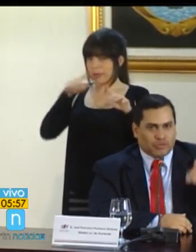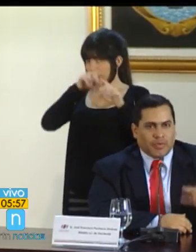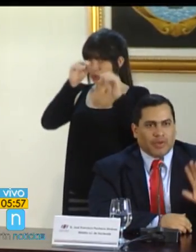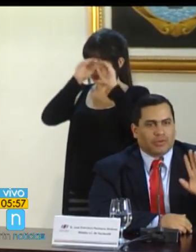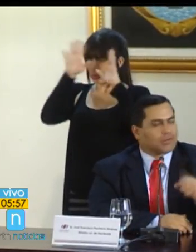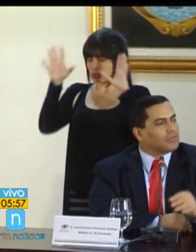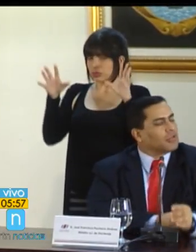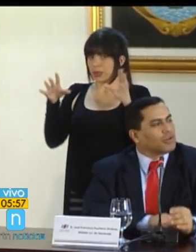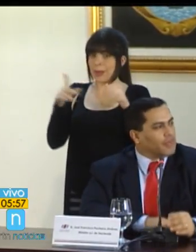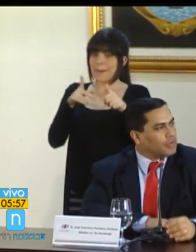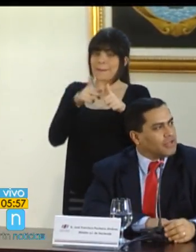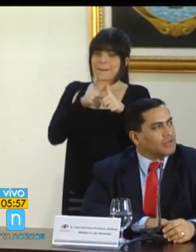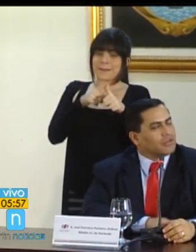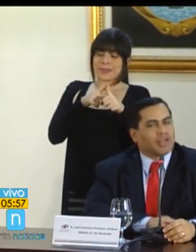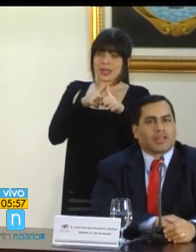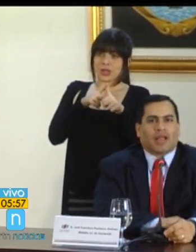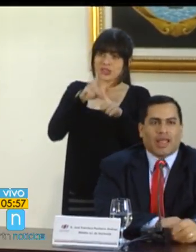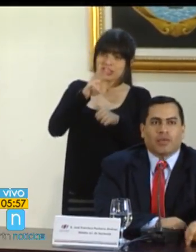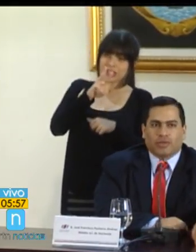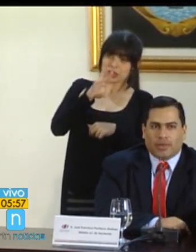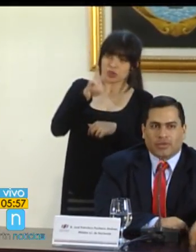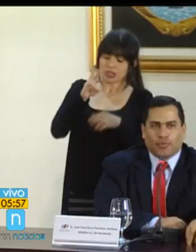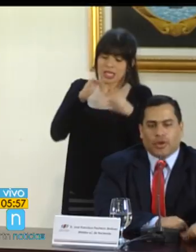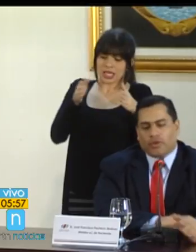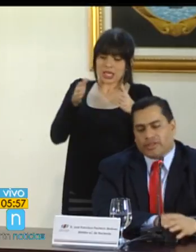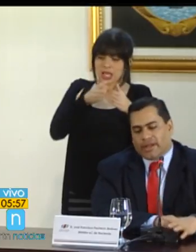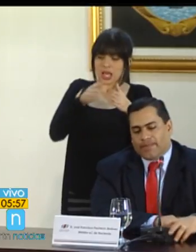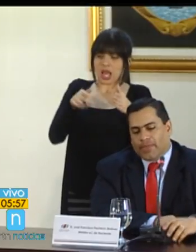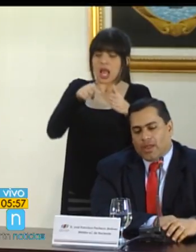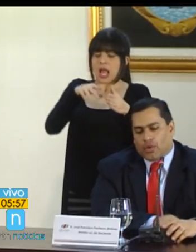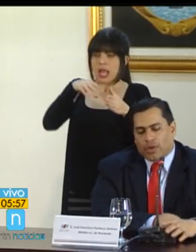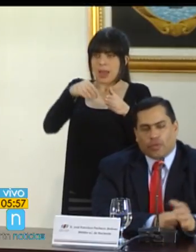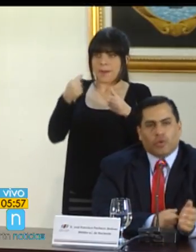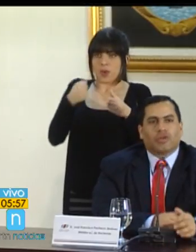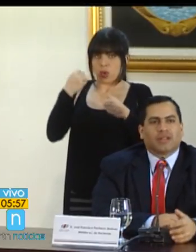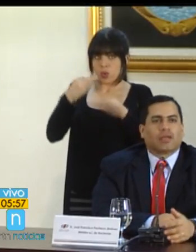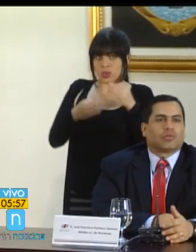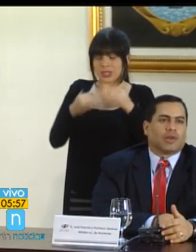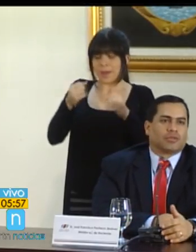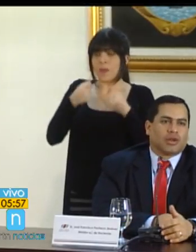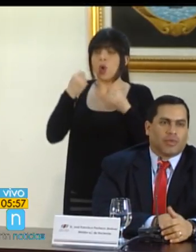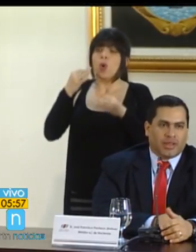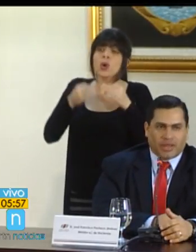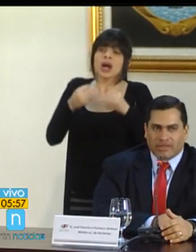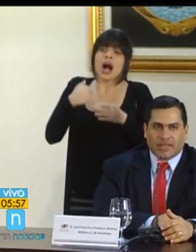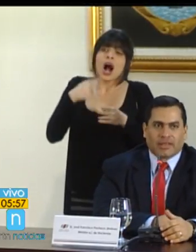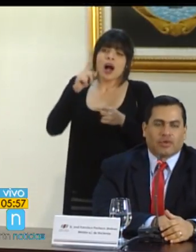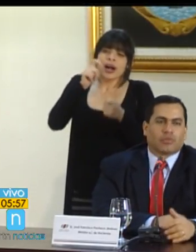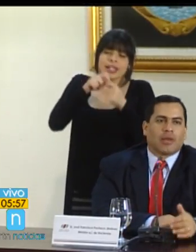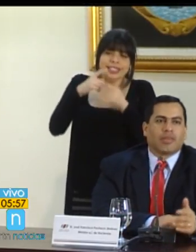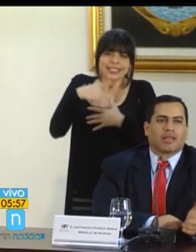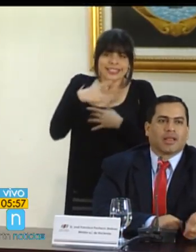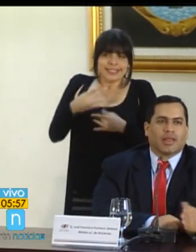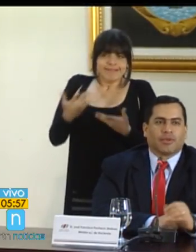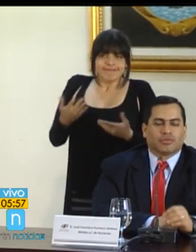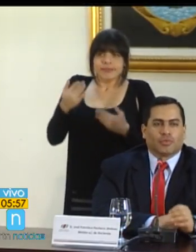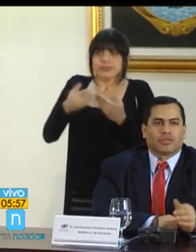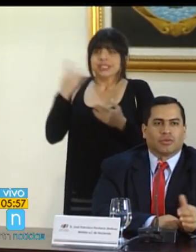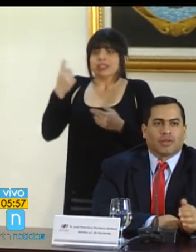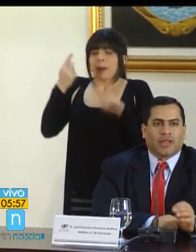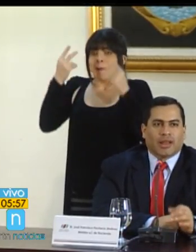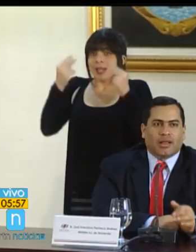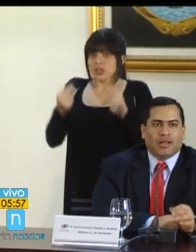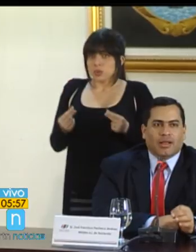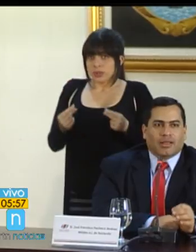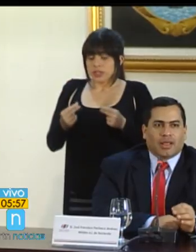Dentro de los primeros 6 o 7, ahí encontramos al Poder Judicial. Con el Poder Judicial encontramos algo bien interesante. Normalmente el